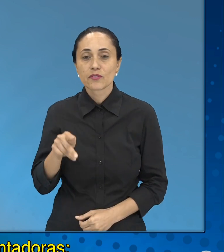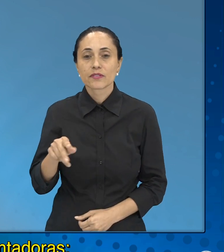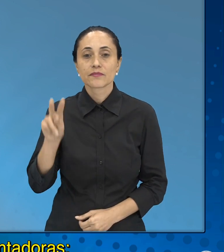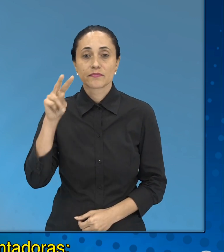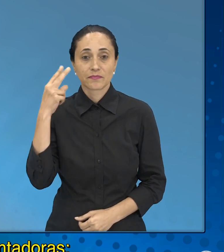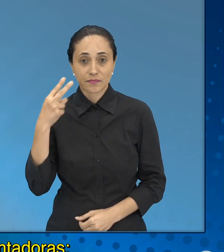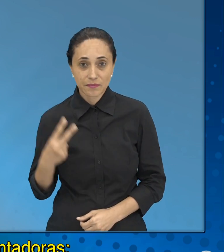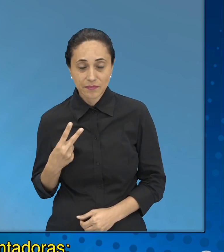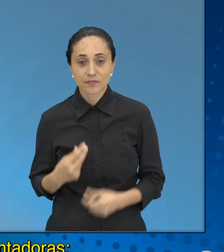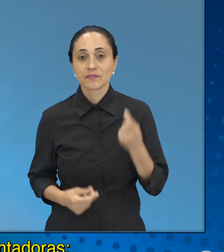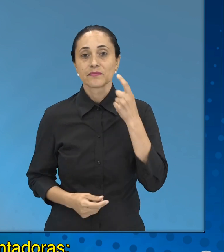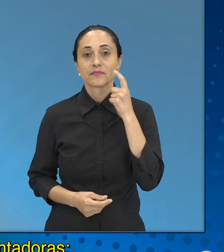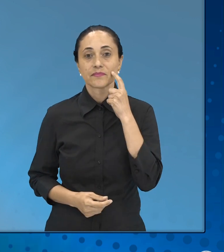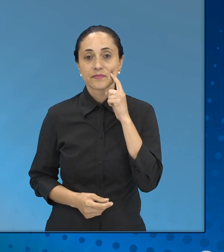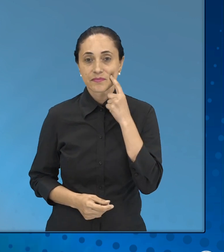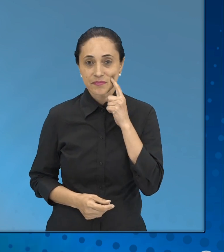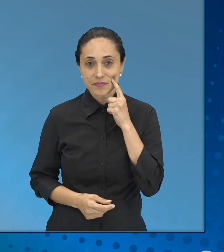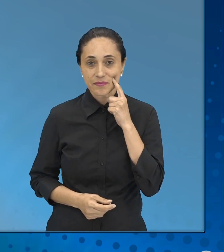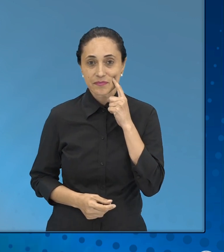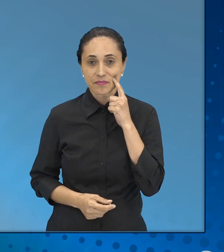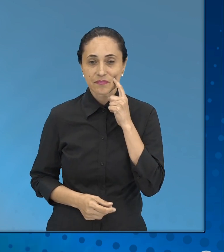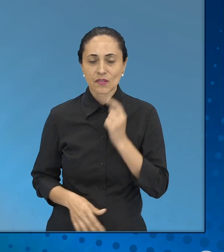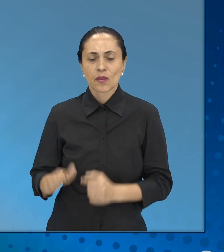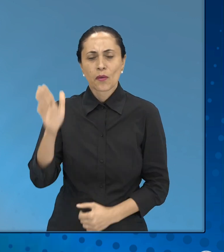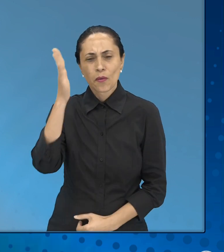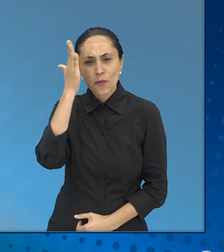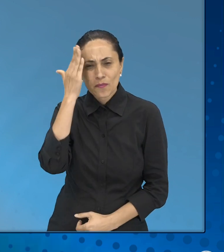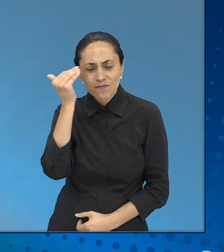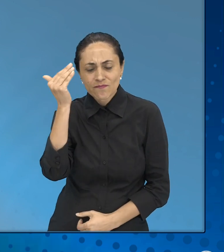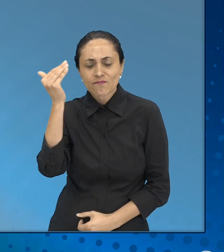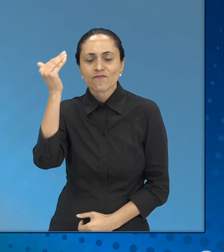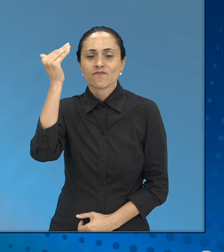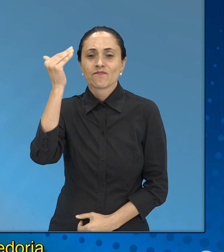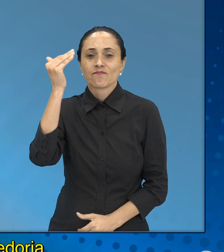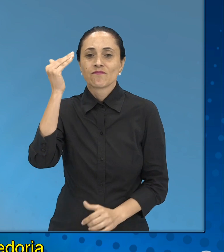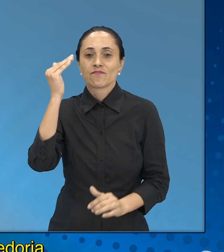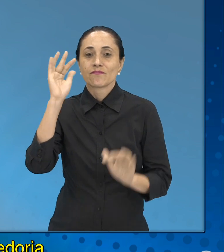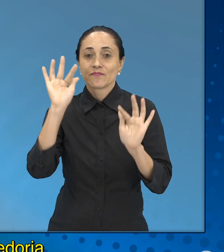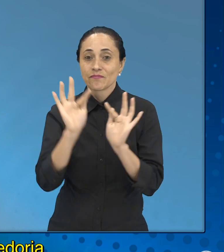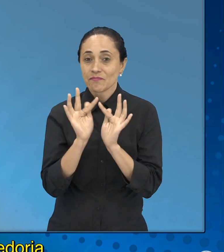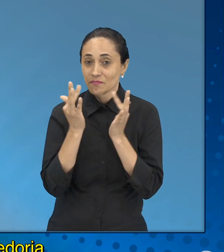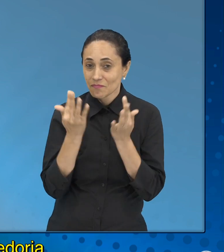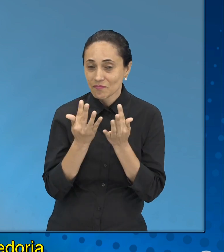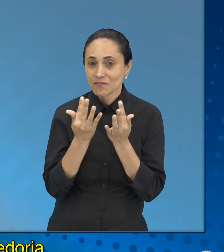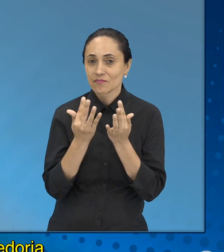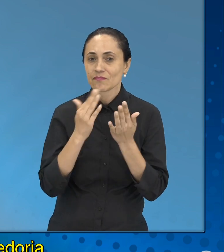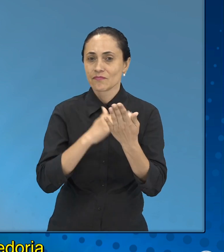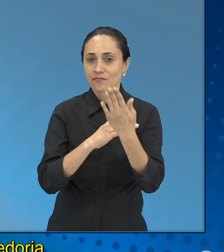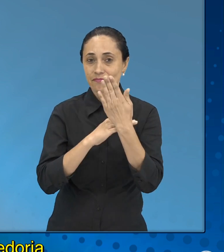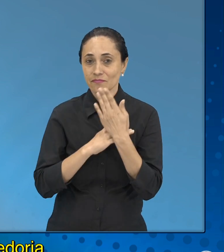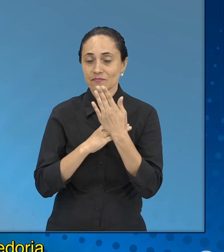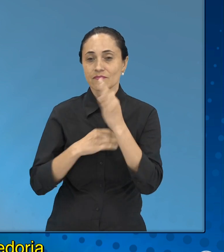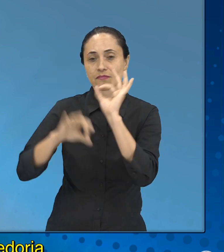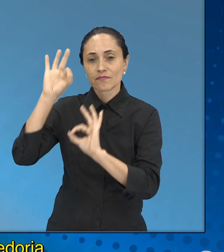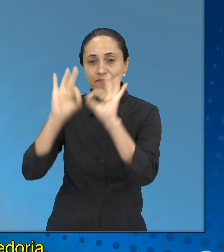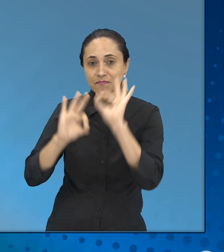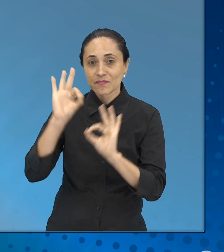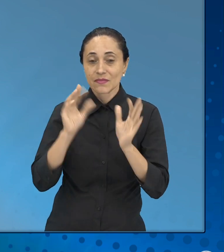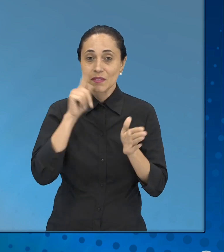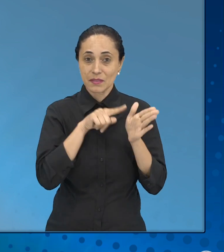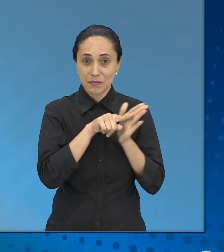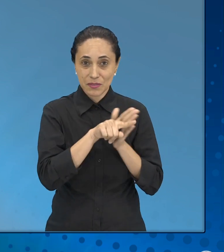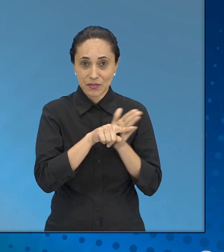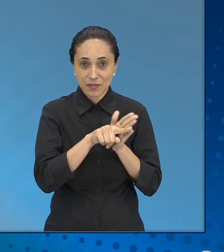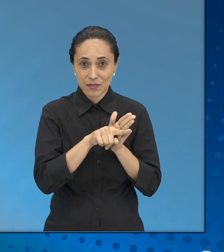orientadoras, professora Valéria Nunes e professora Adriana Baptista, que com muita sabedoria e virtude me auxiliaram